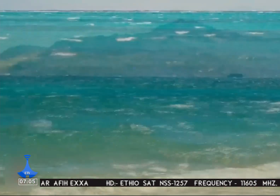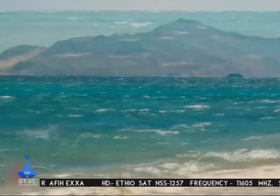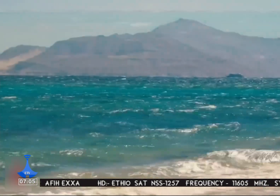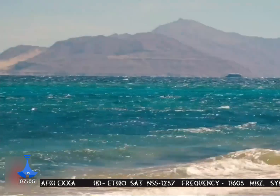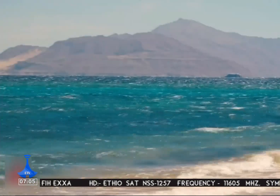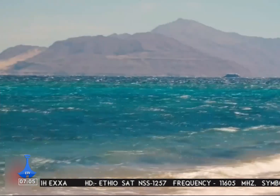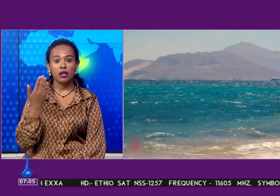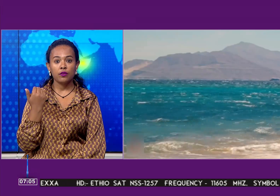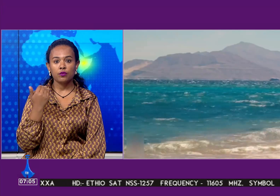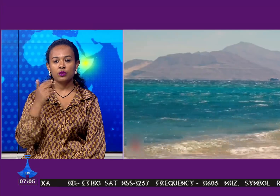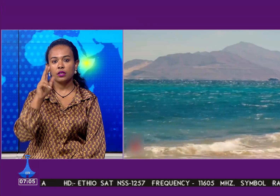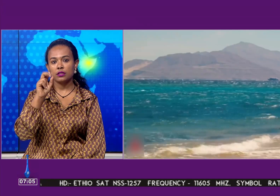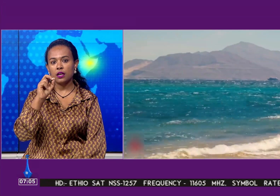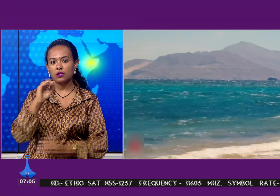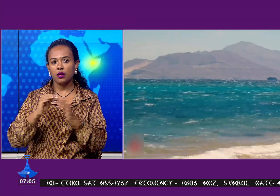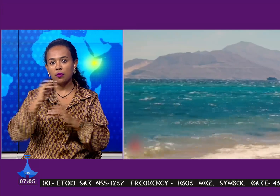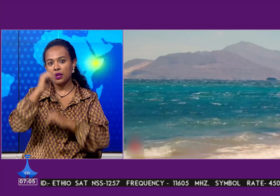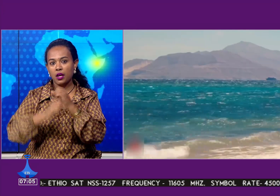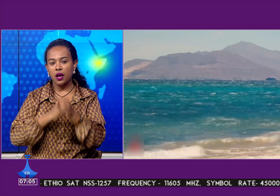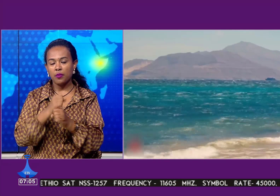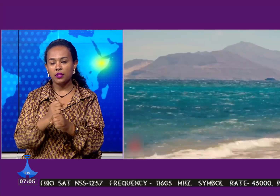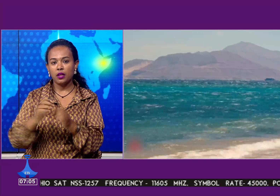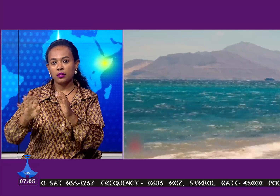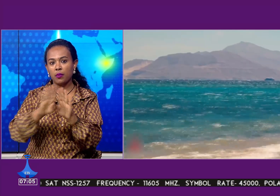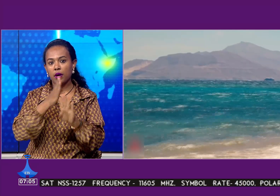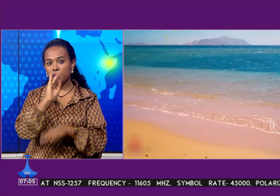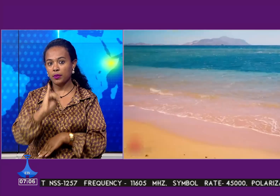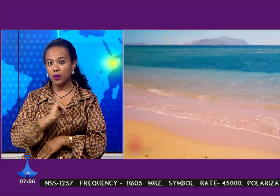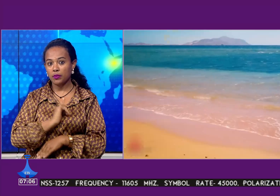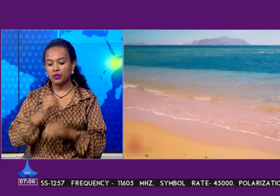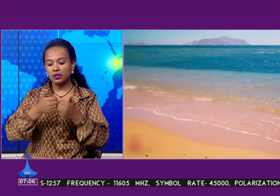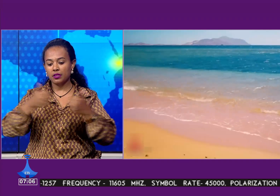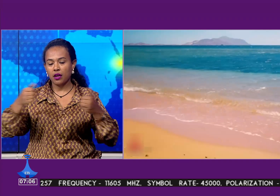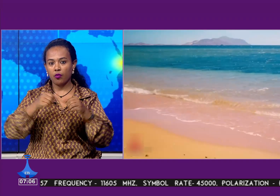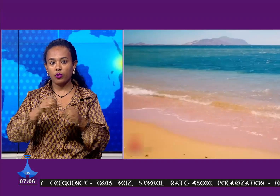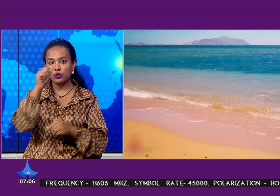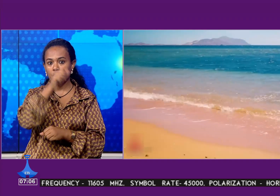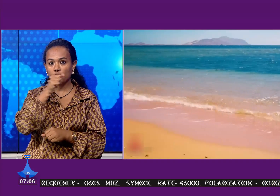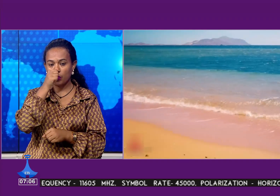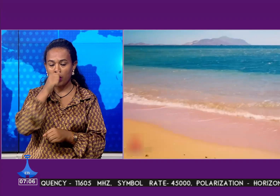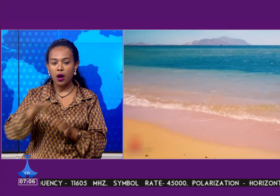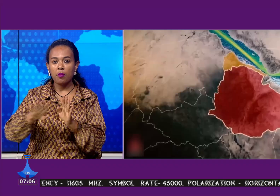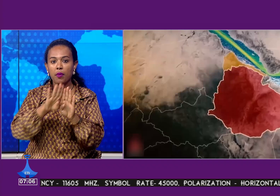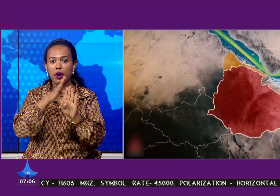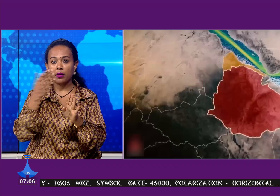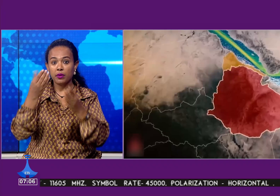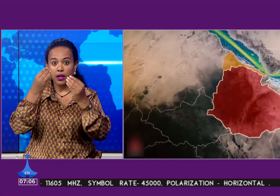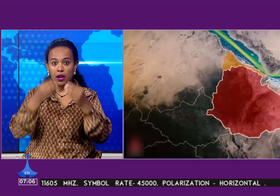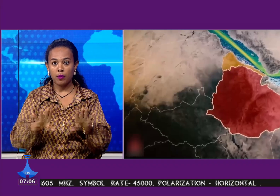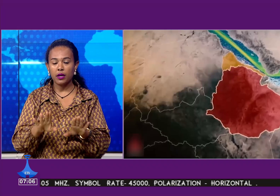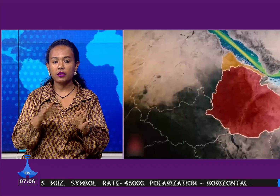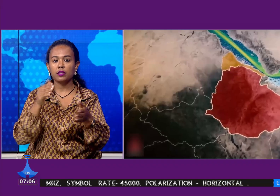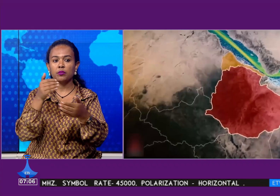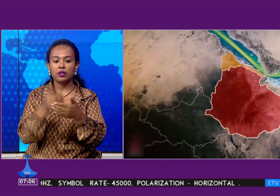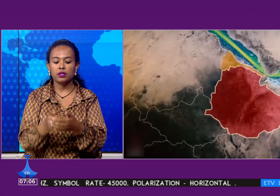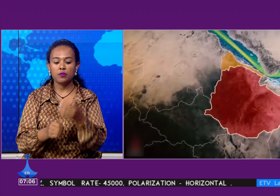ላለፉት ከ30 በላይ ዓመታት ከባህር በር ባለቤትነት ርቃ የቆየችው ኢትዮጵያ በባህር በር አልባነት